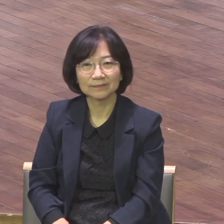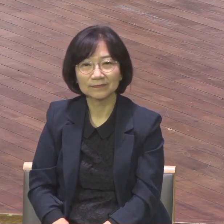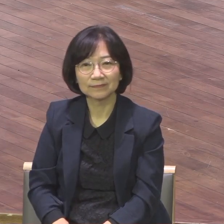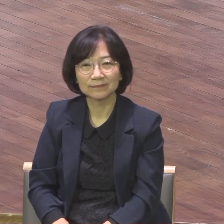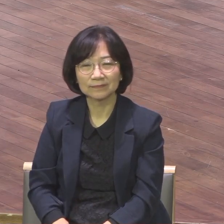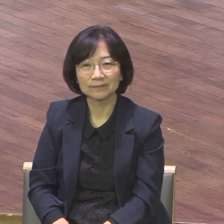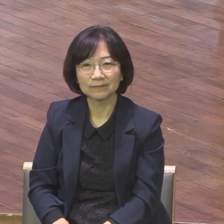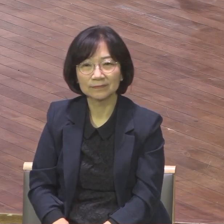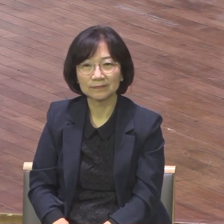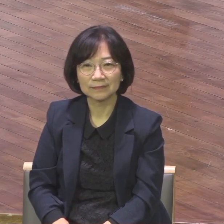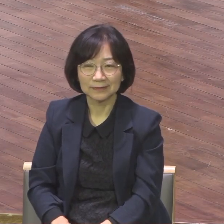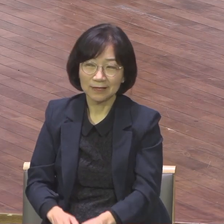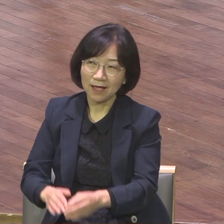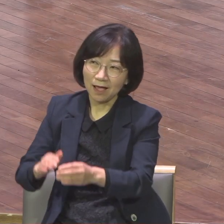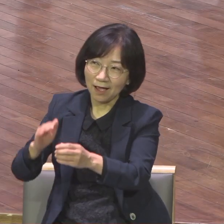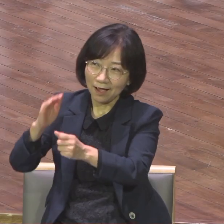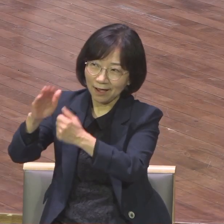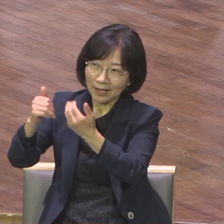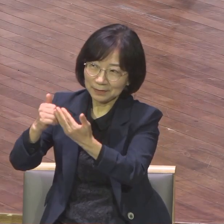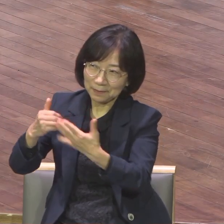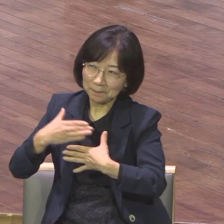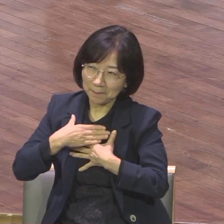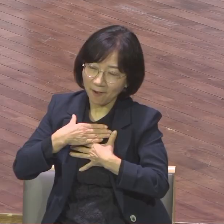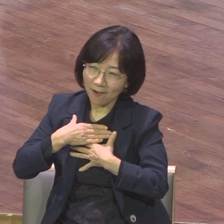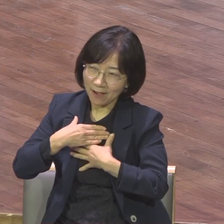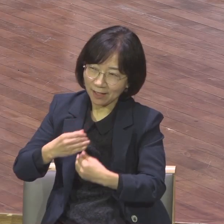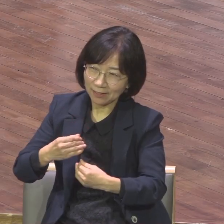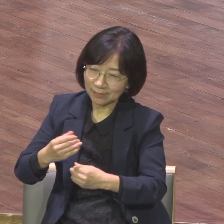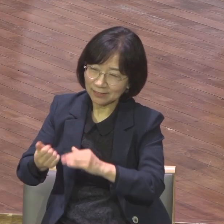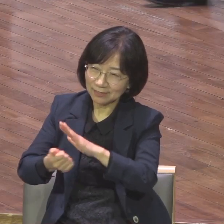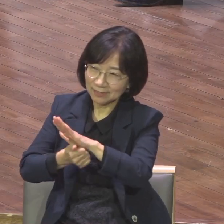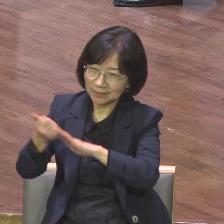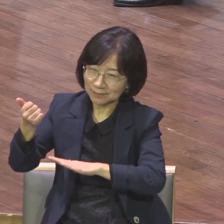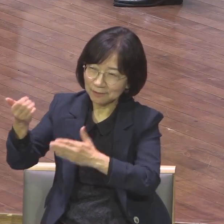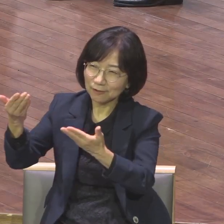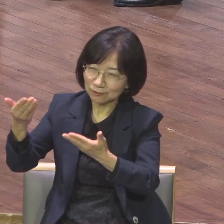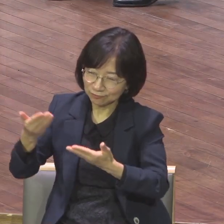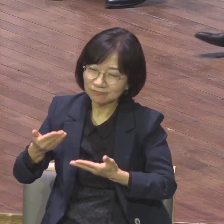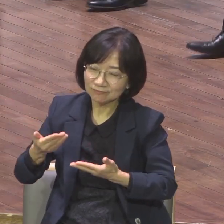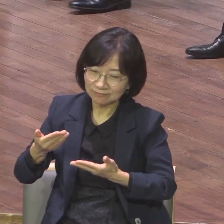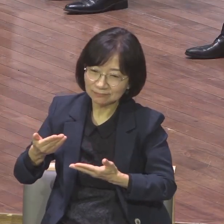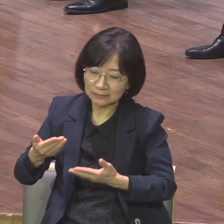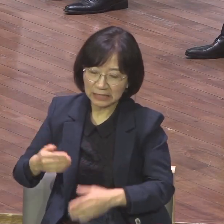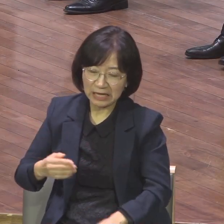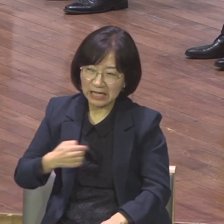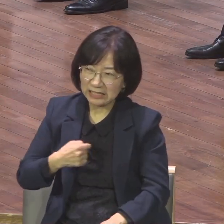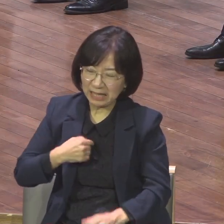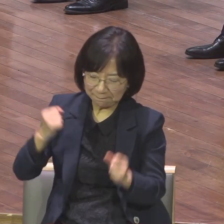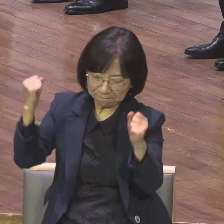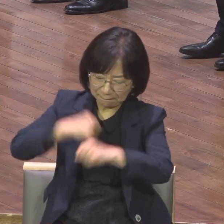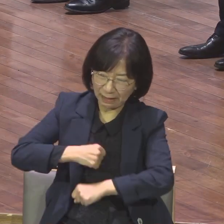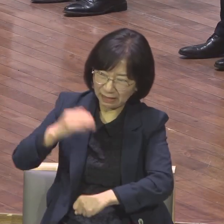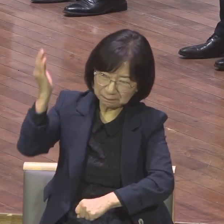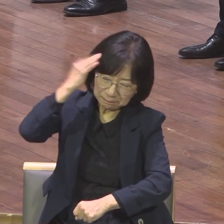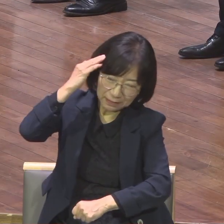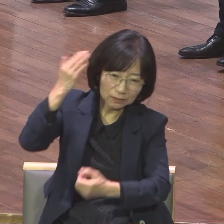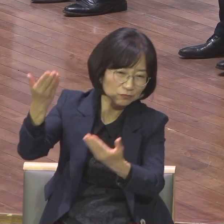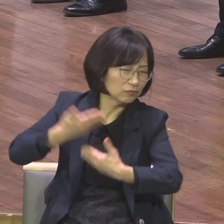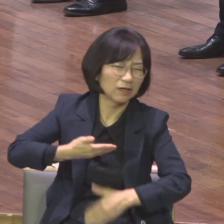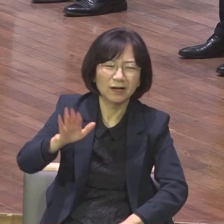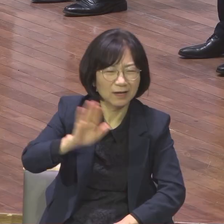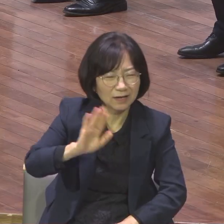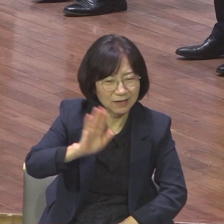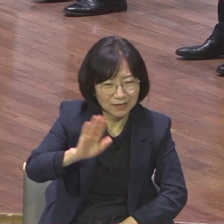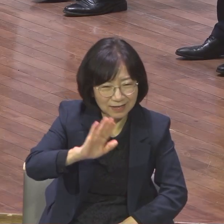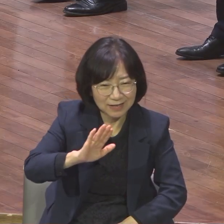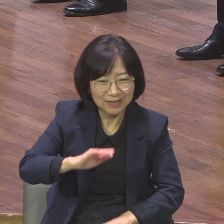생각이 뭐요? 평안과 희망이 주는 하나님이라 그랬어요. 평안과 희망, 망하게 만들 뿐이 아니라고요. 그리고